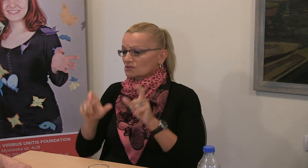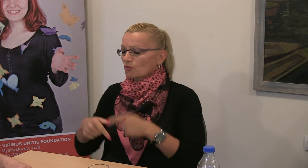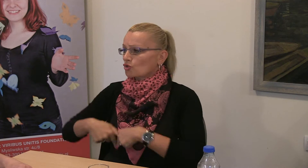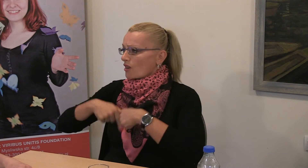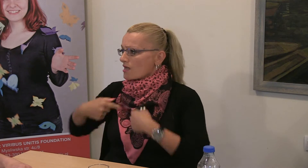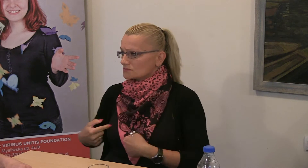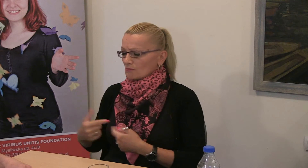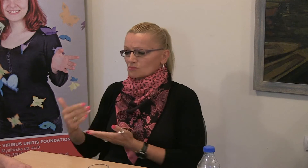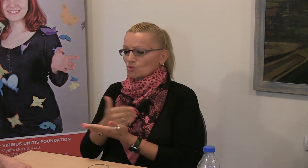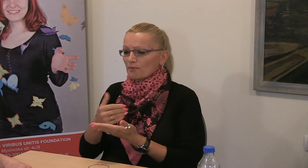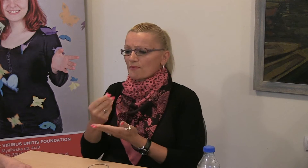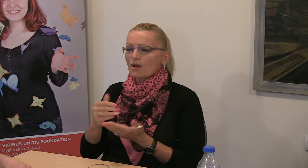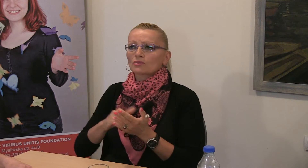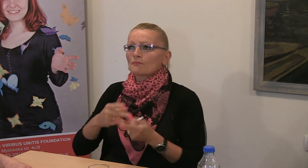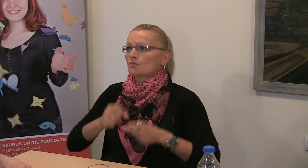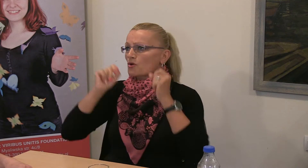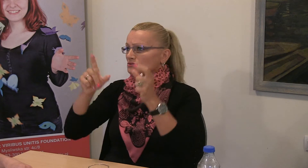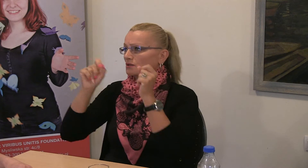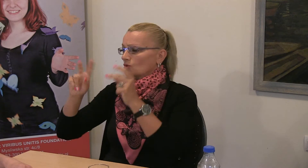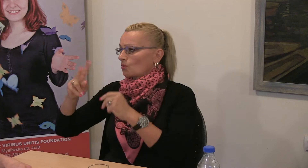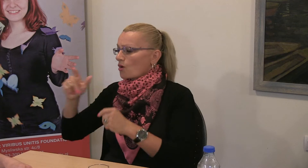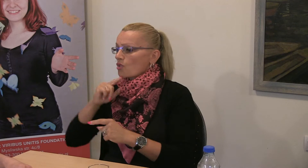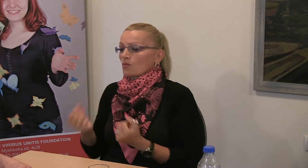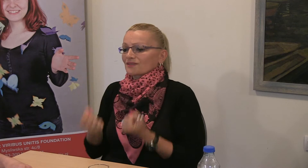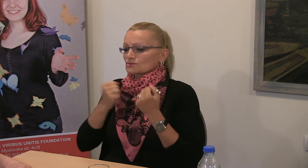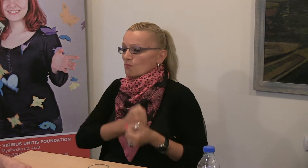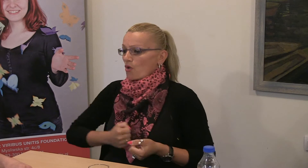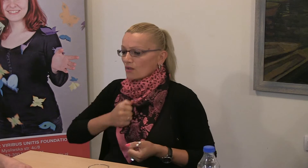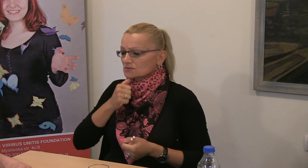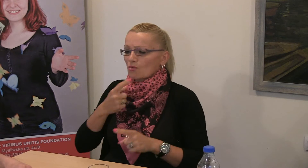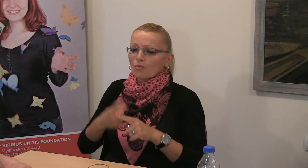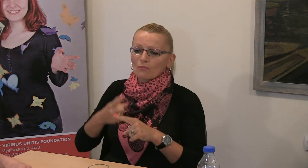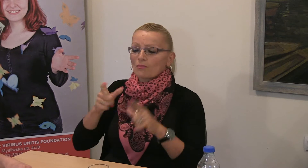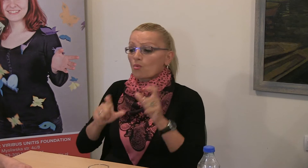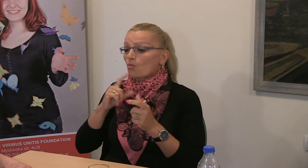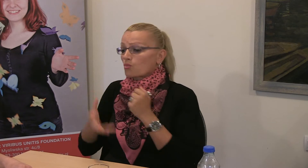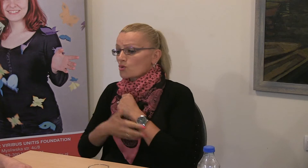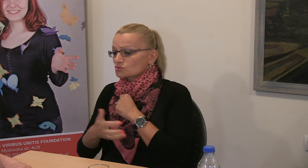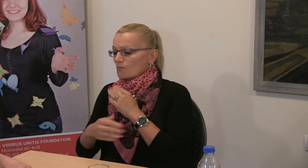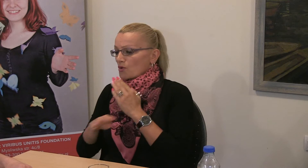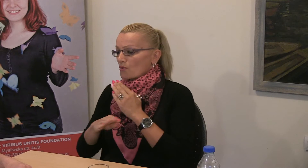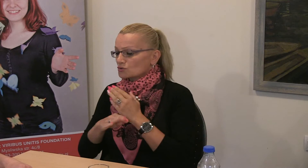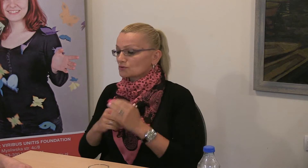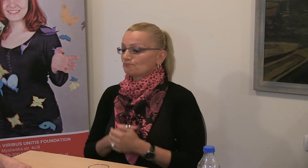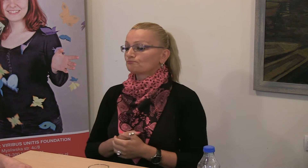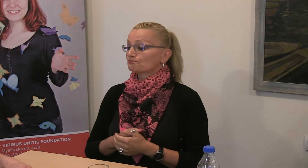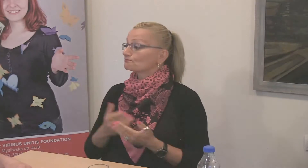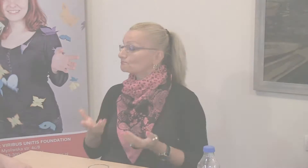pomaže osobama, članovima, dobrovoljno i vodi ih, pomaže im kad ih su teški i koji su